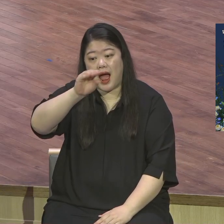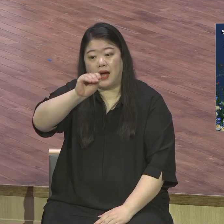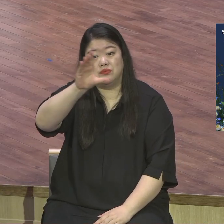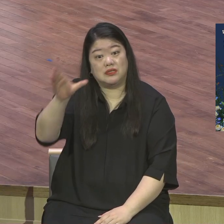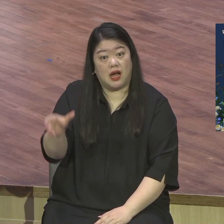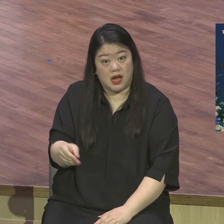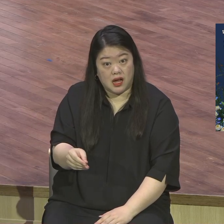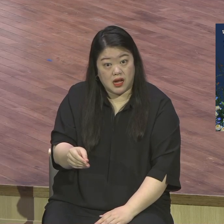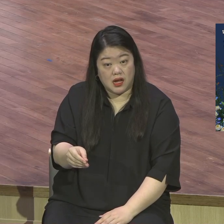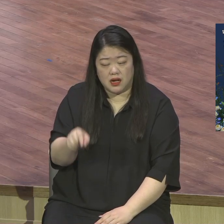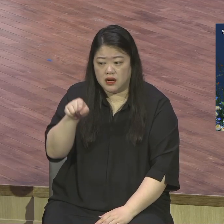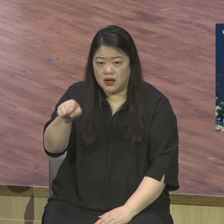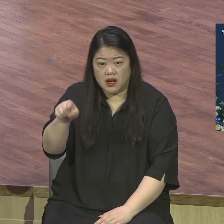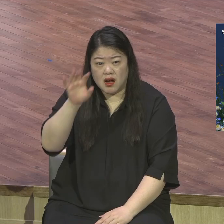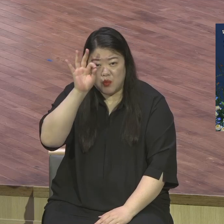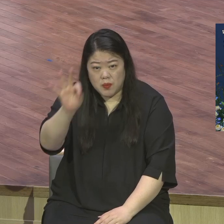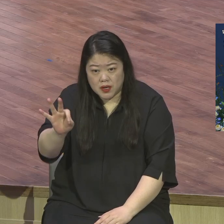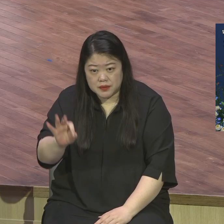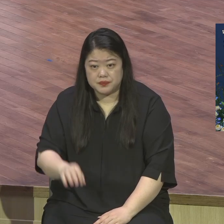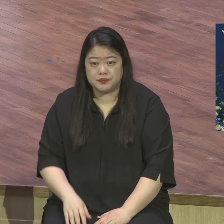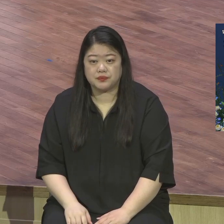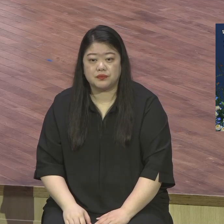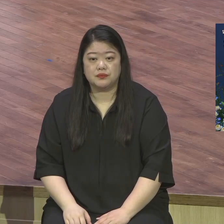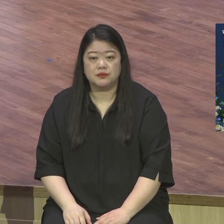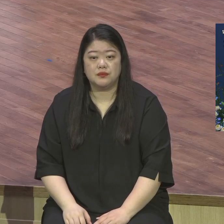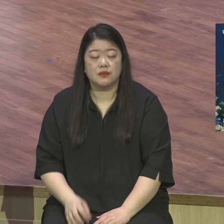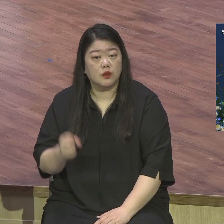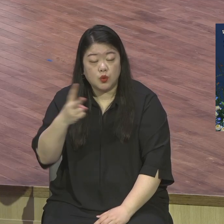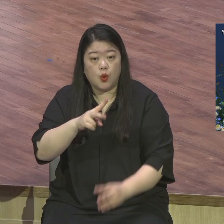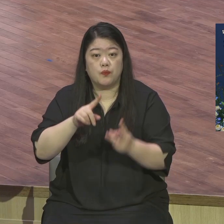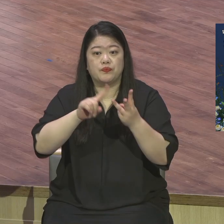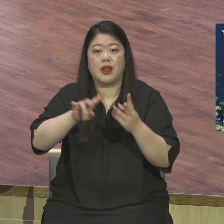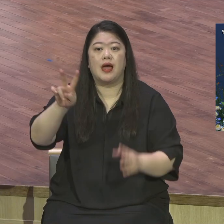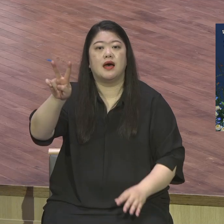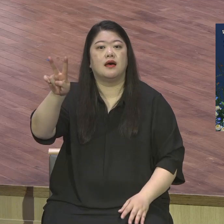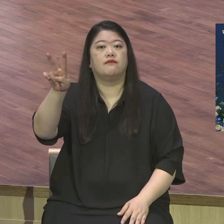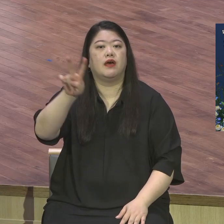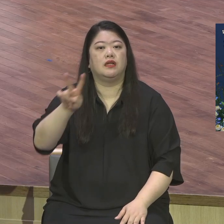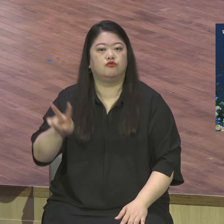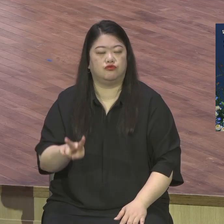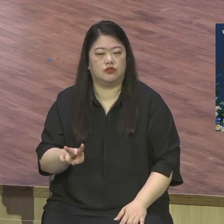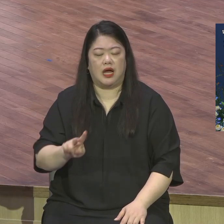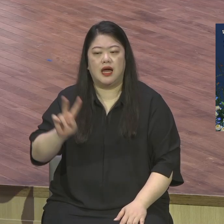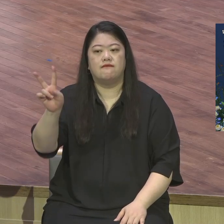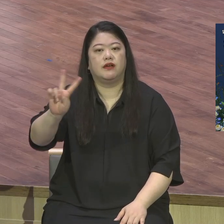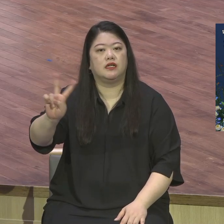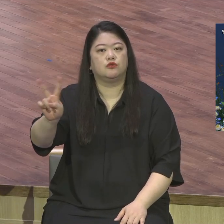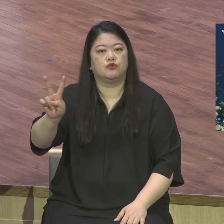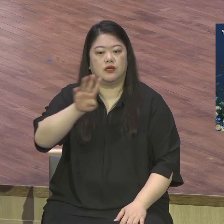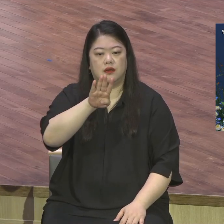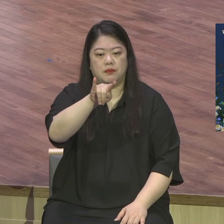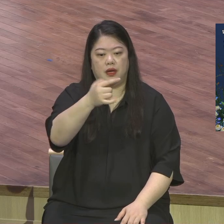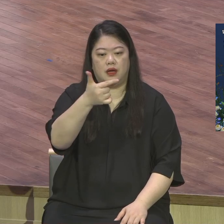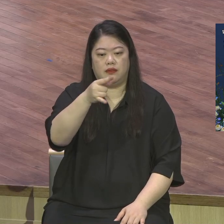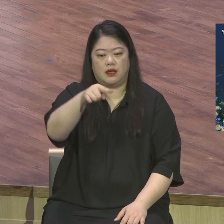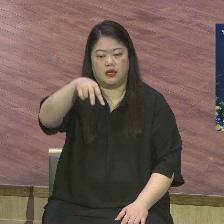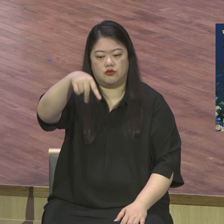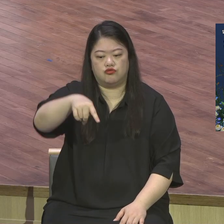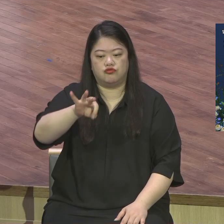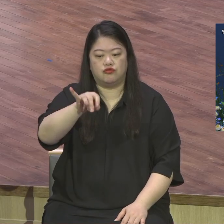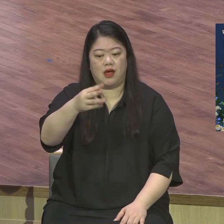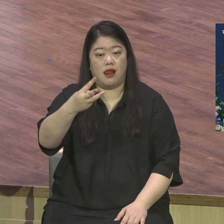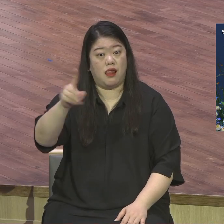서아프리카 이 사레일 지역 베네주엘라 베네주엘라만 해도요 4,800만이 거지요 4